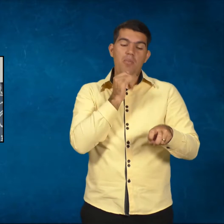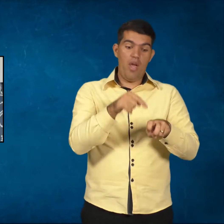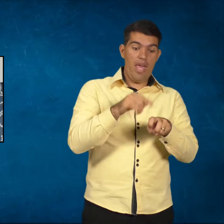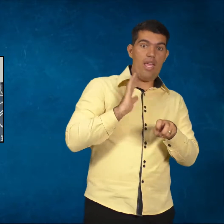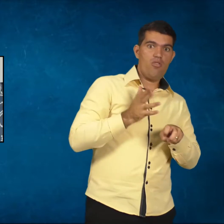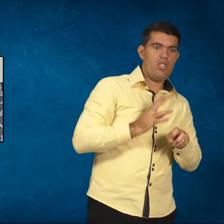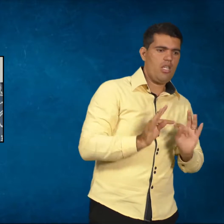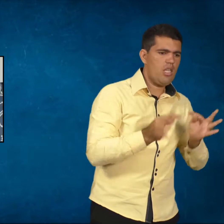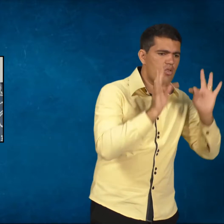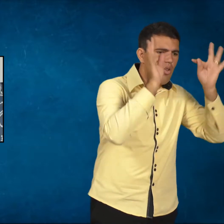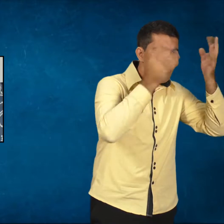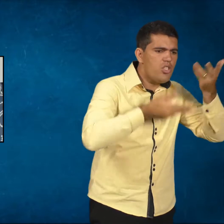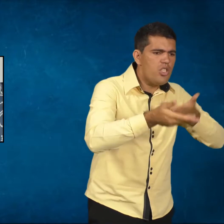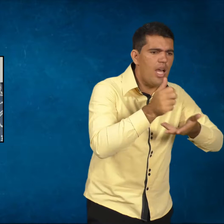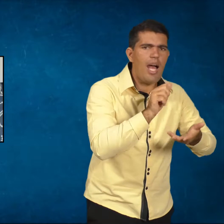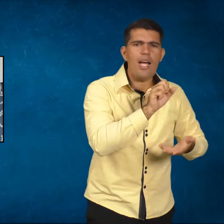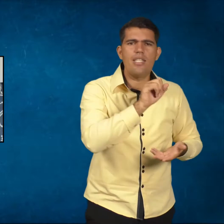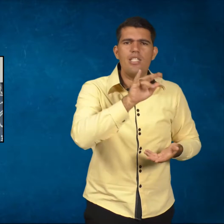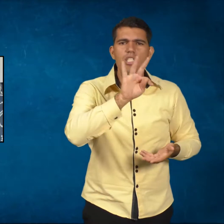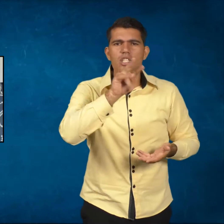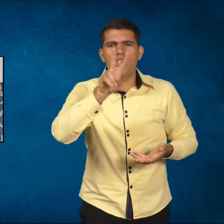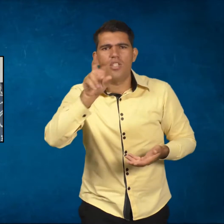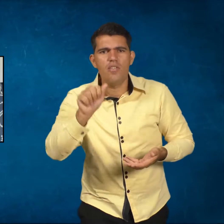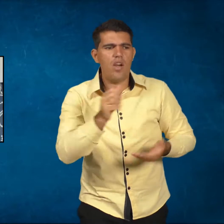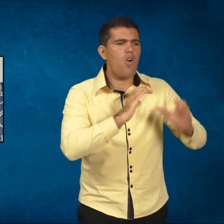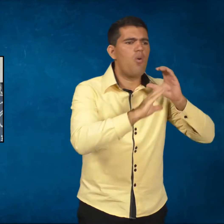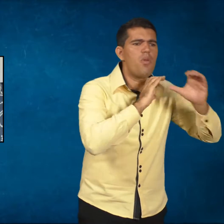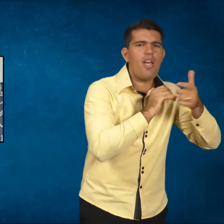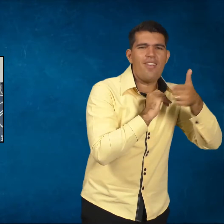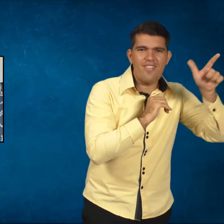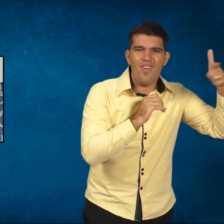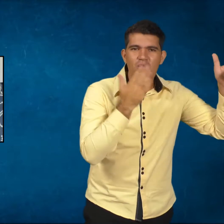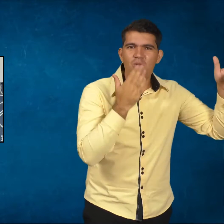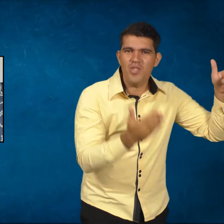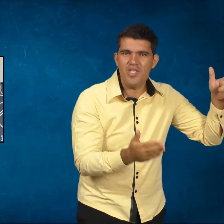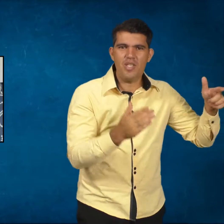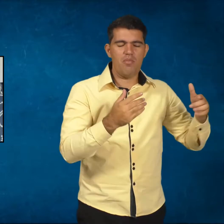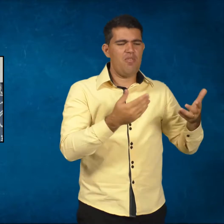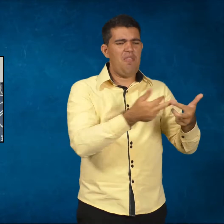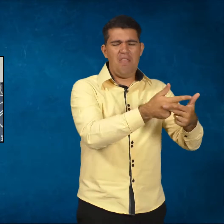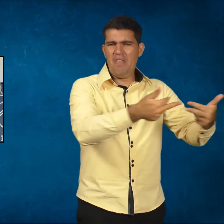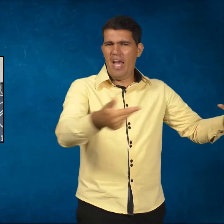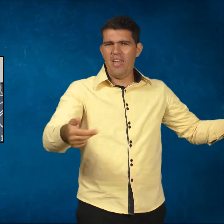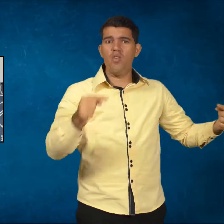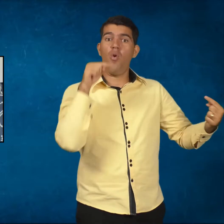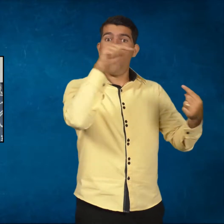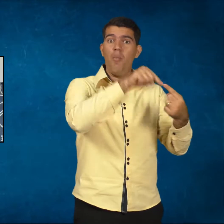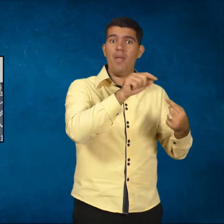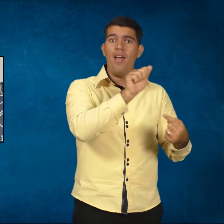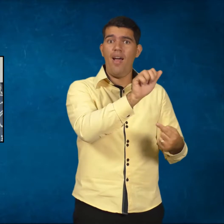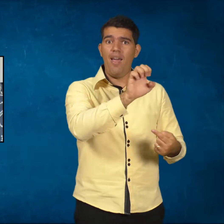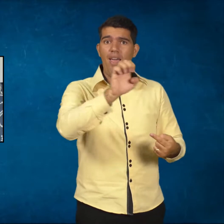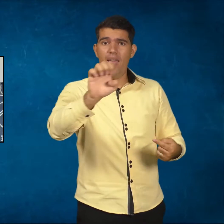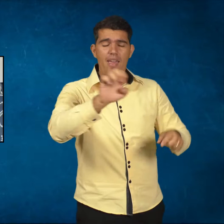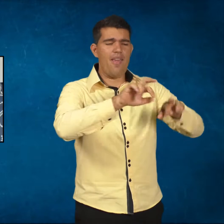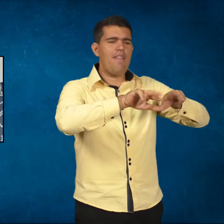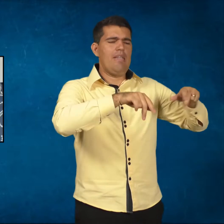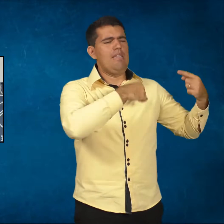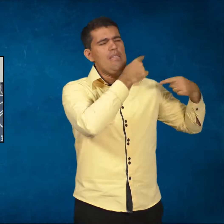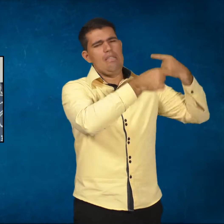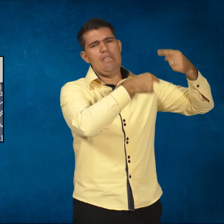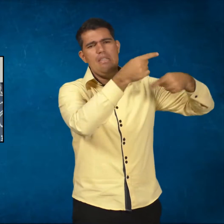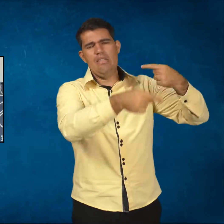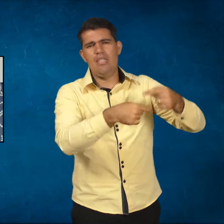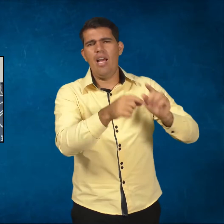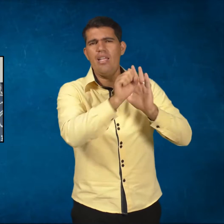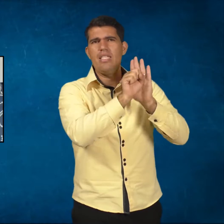assistiva, comunicação alternativa, todos os recursos que a educação especial historicamente foi construindo,